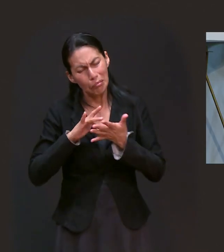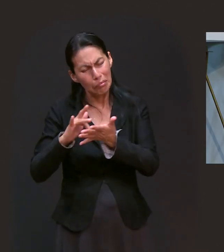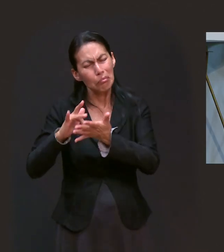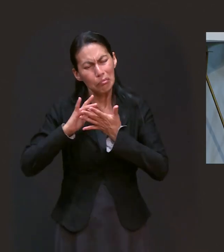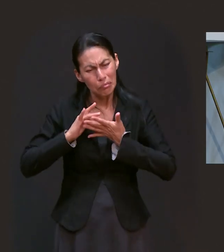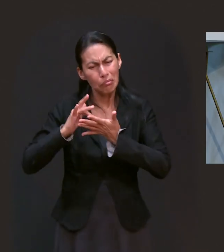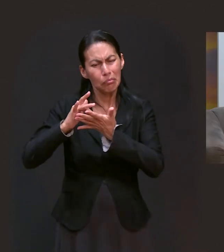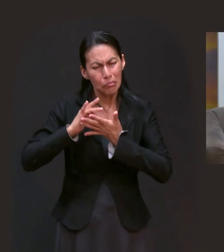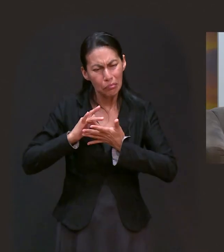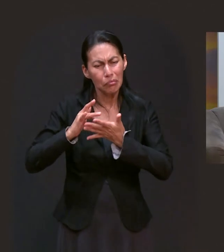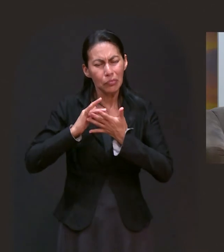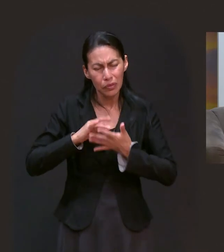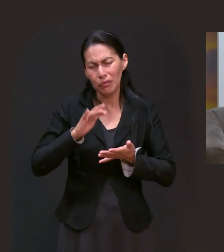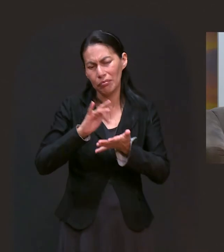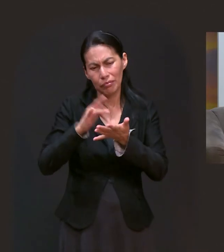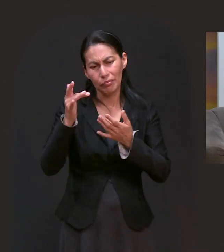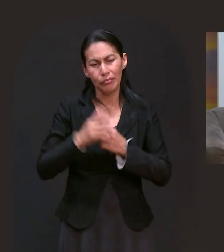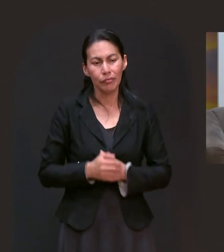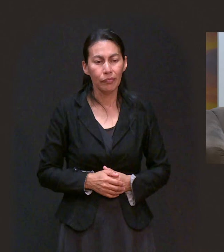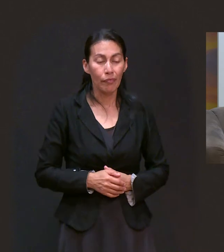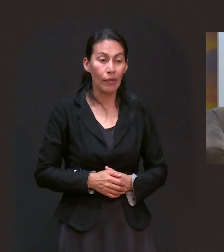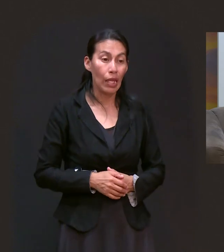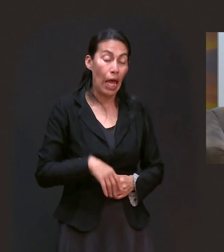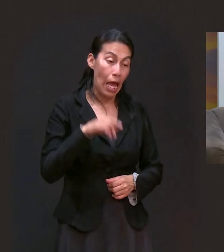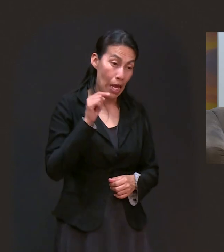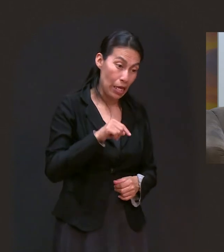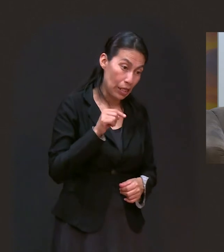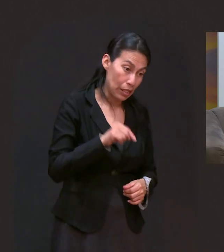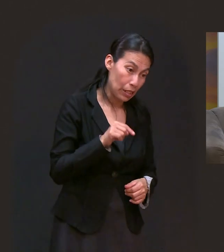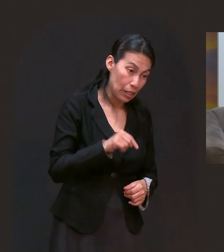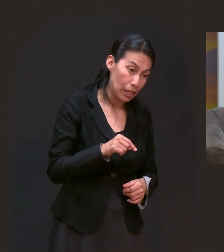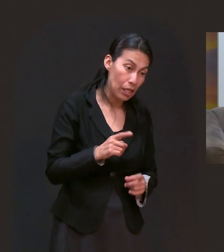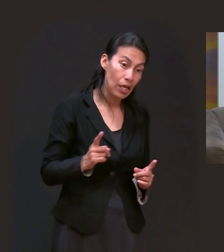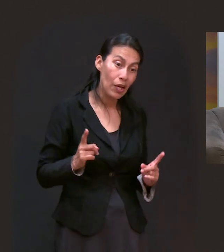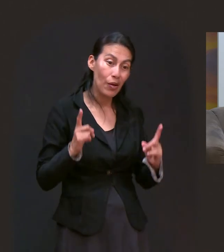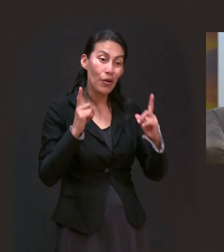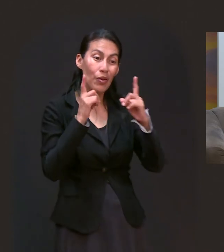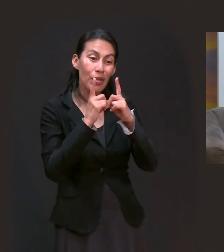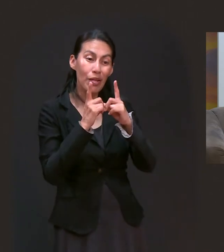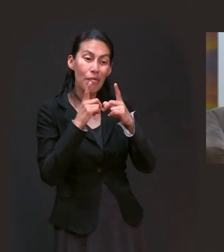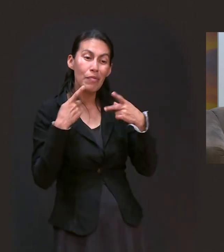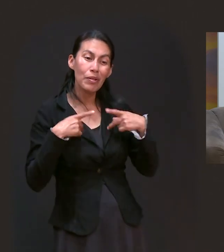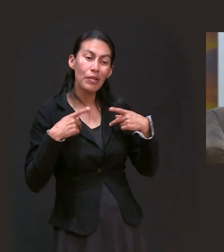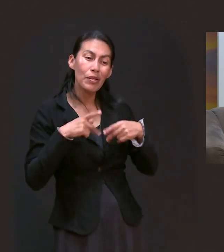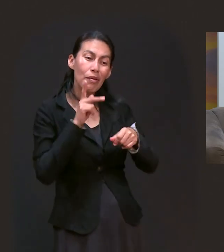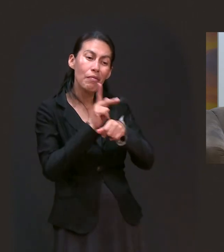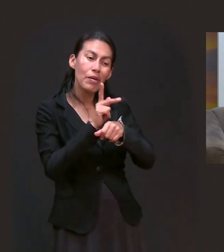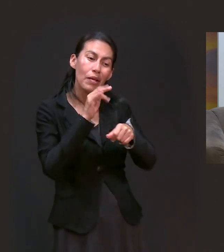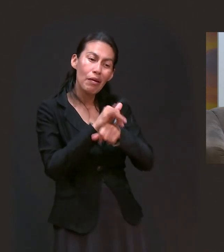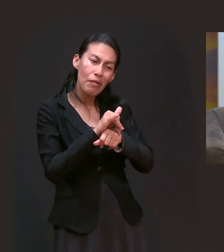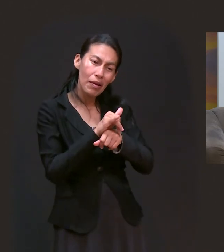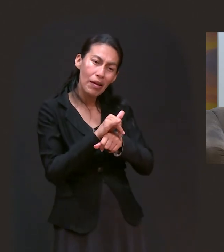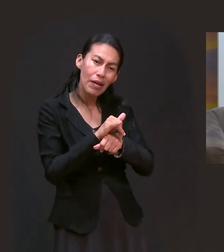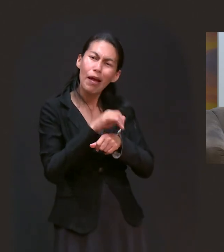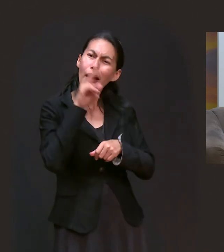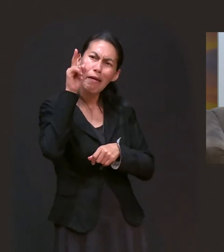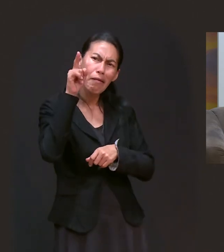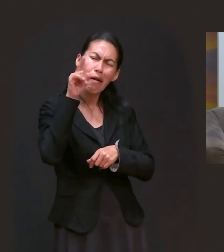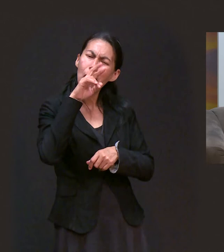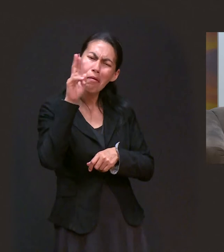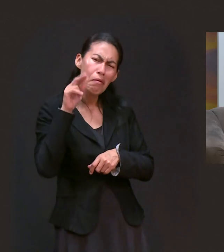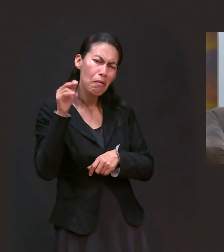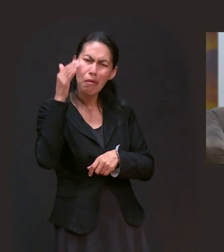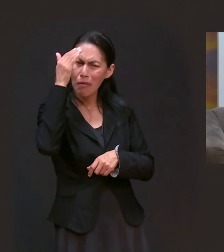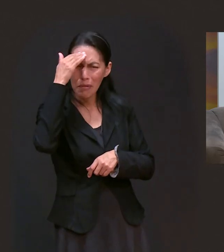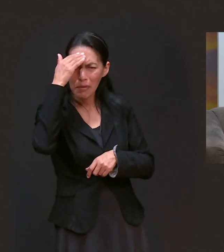más otro amigo shoes mismo acorde ahorita uno amigo peruano que ni los conocía ni estaba no con los bonos portugueses la carne